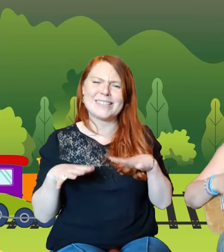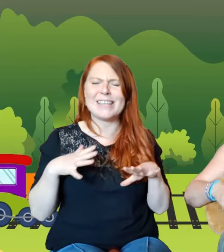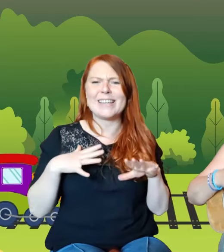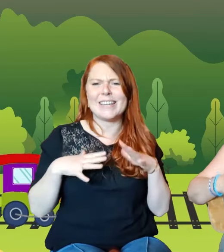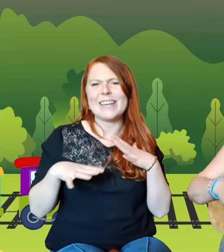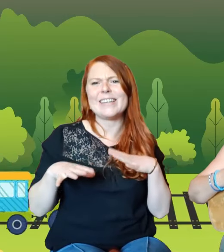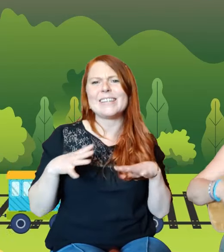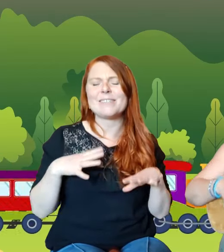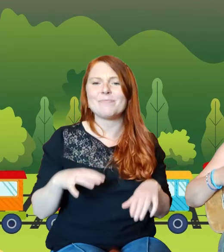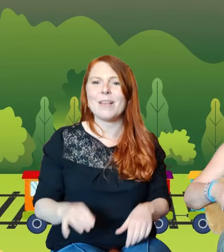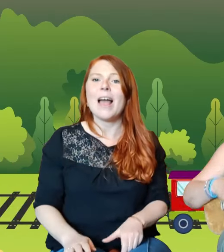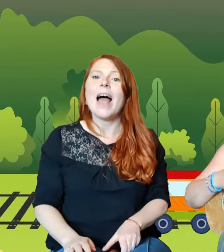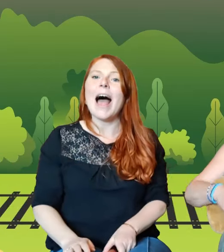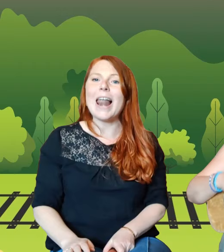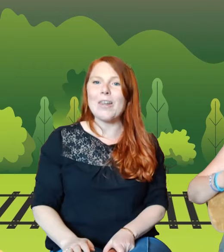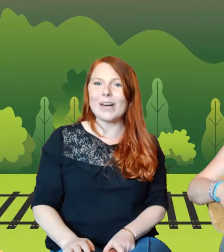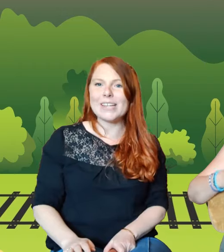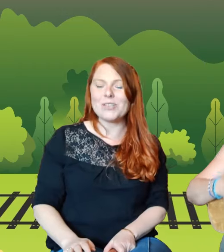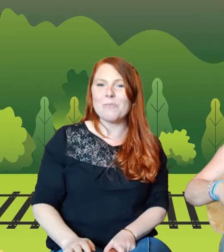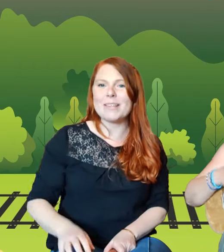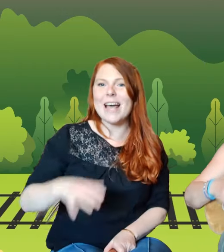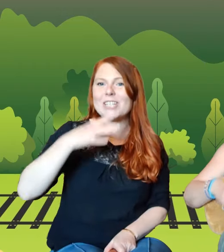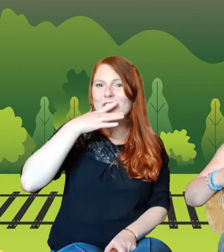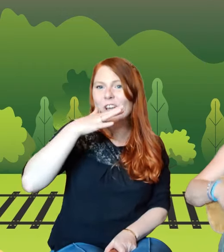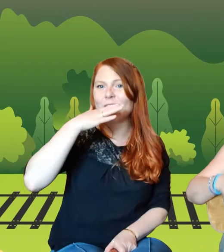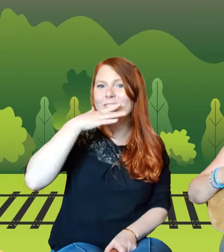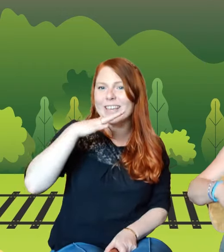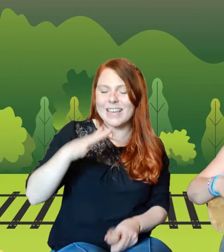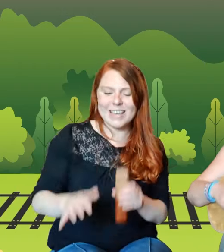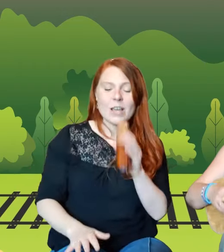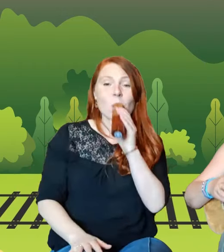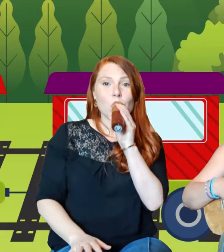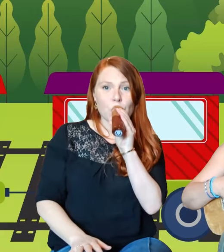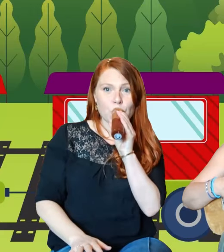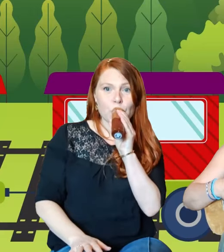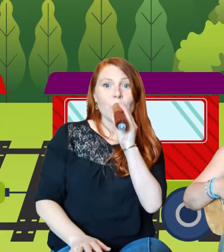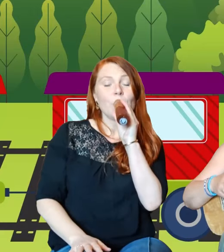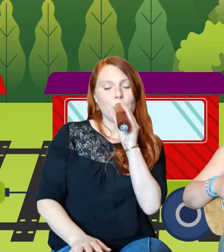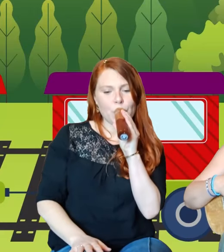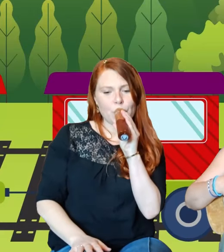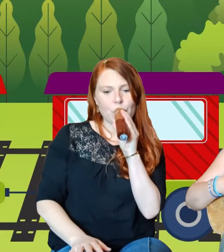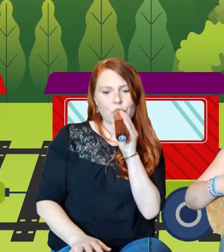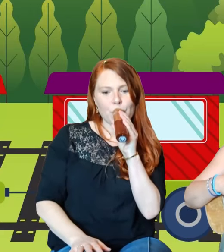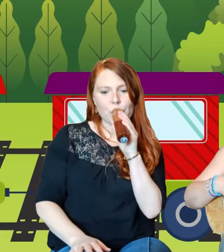est fatigué, alors il se met à chanter.